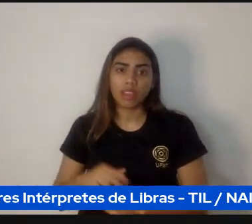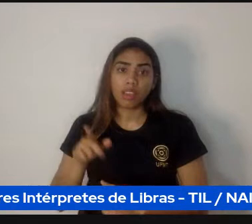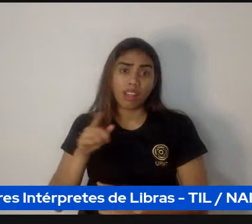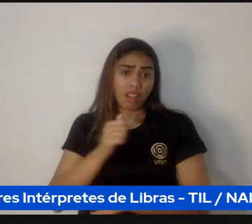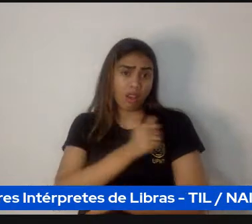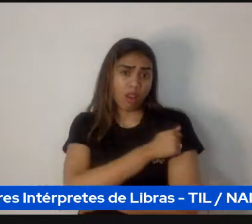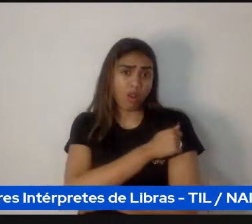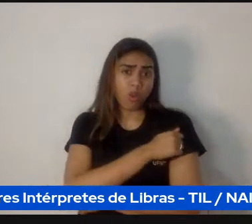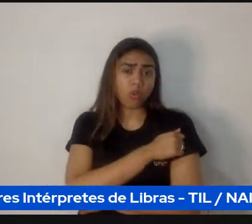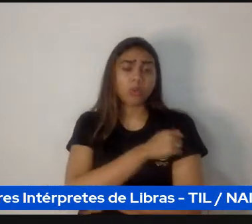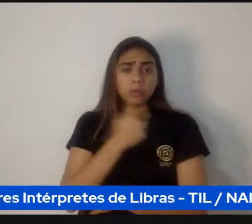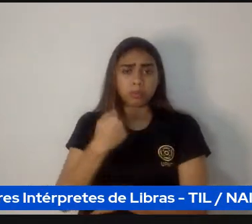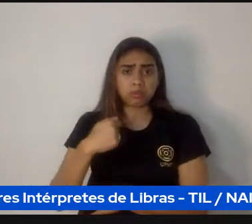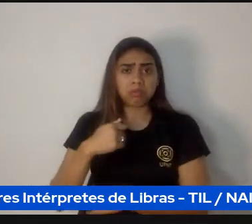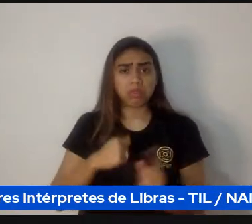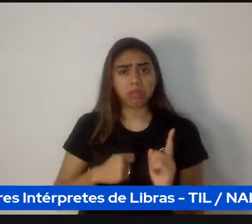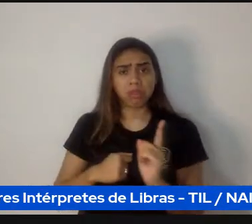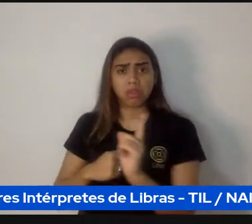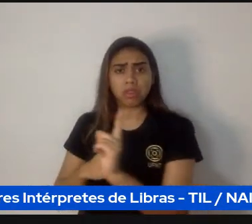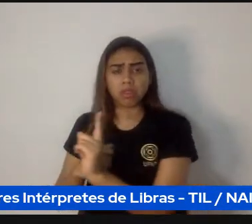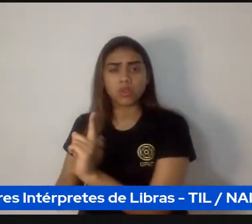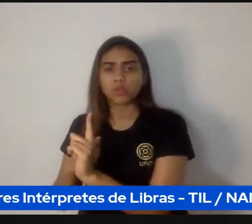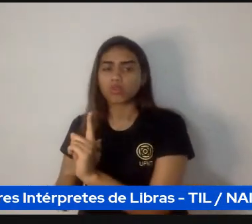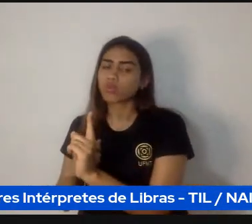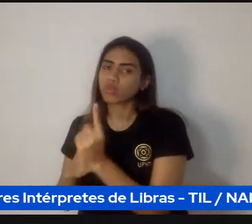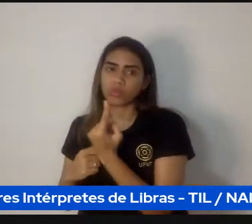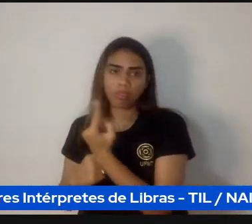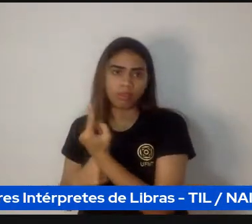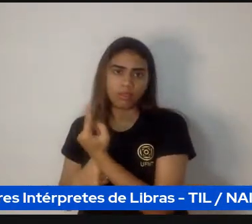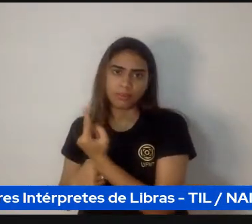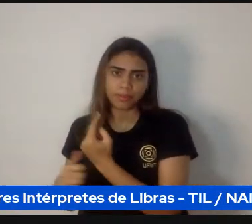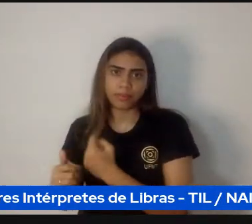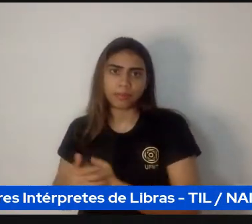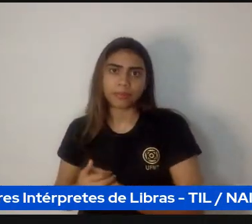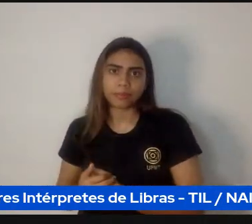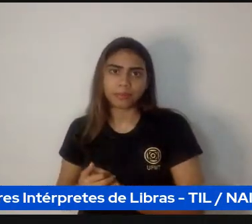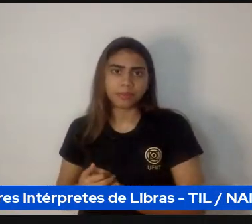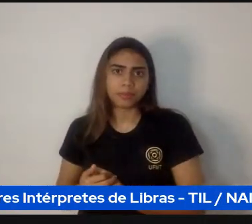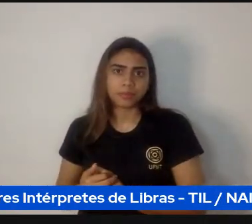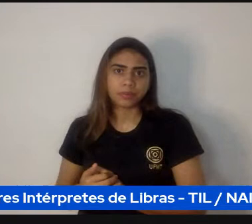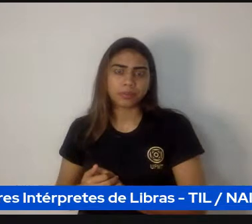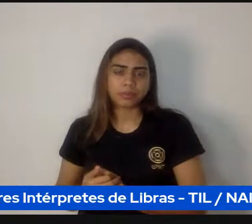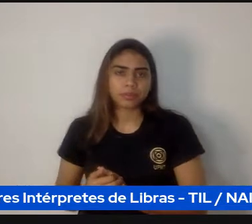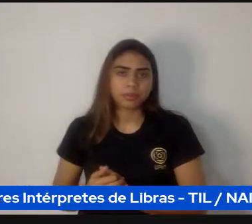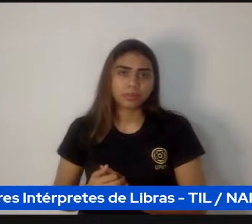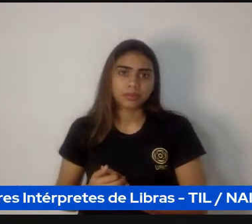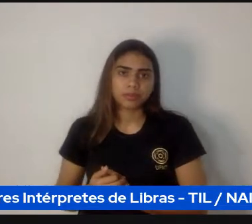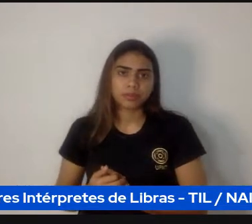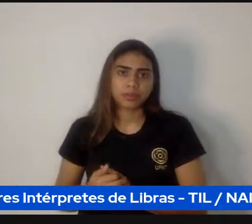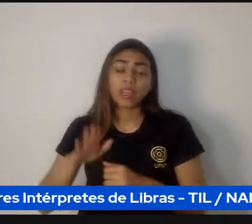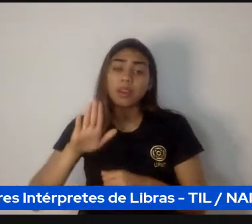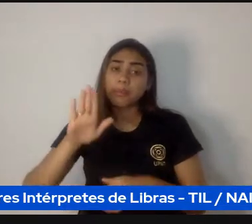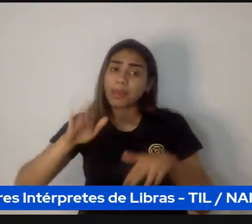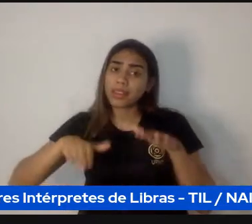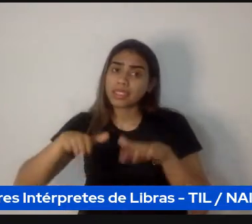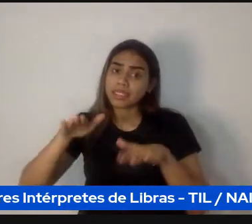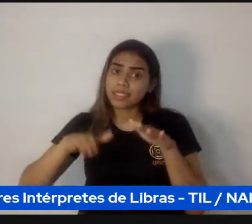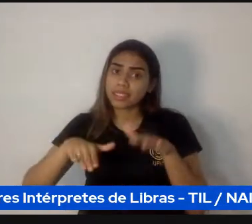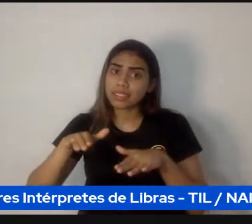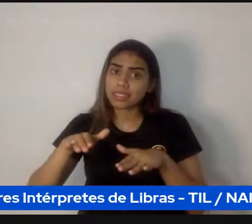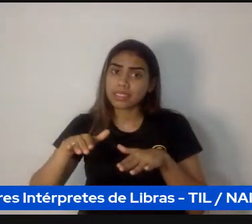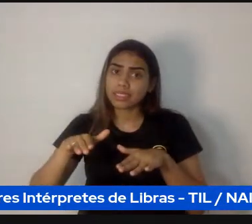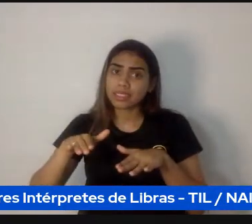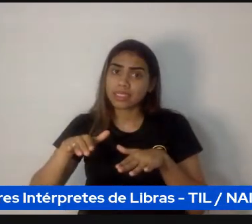dá para a família um papel que a família não tem. A escola dá um papel de responsabilidade para a família que não dá para nenhuma